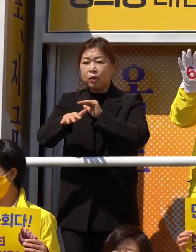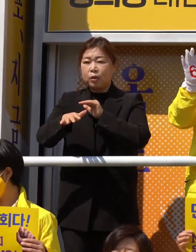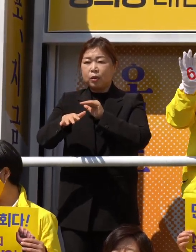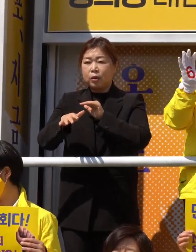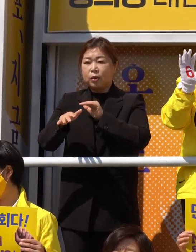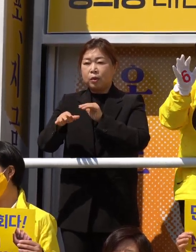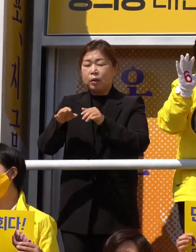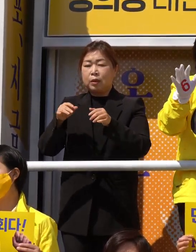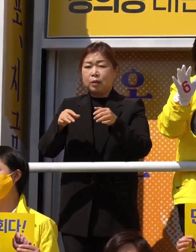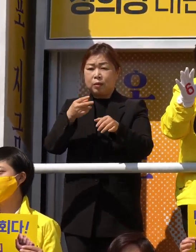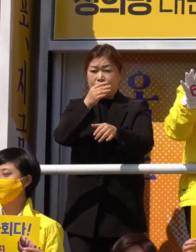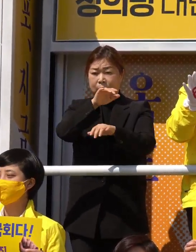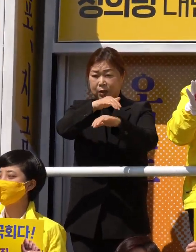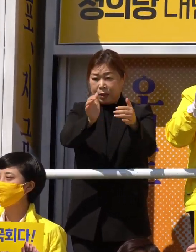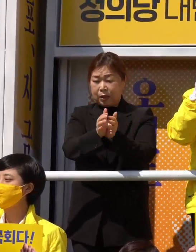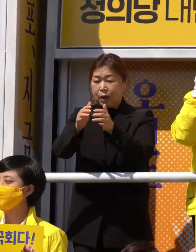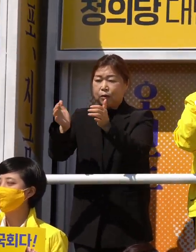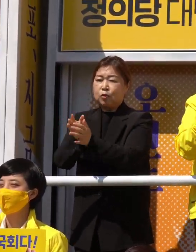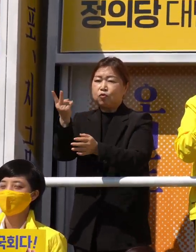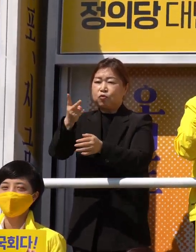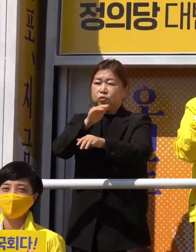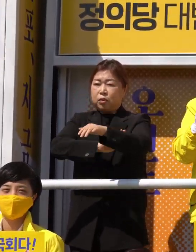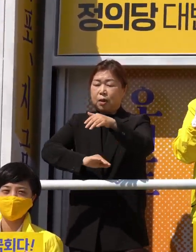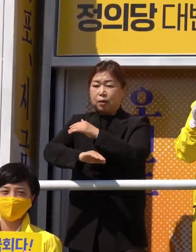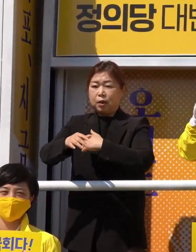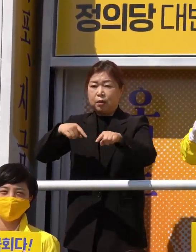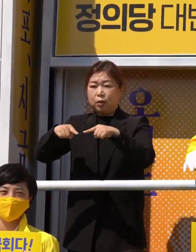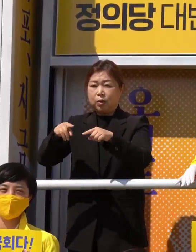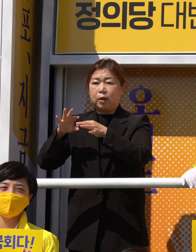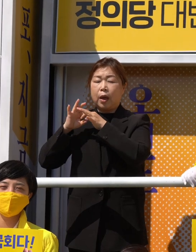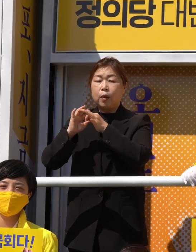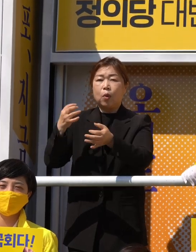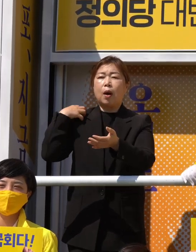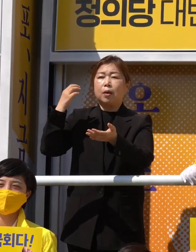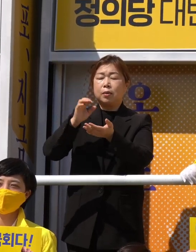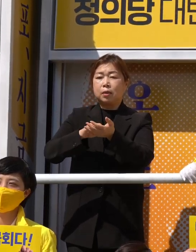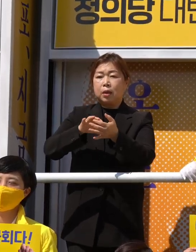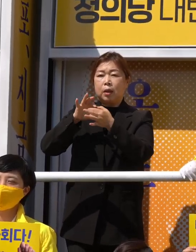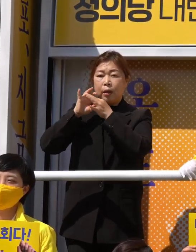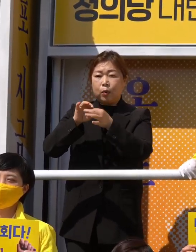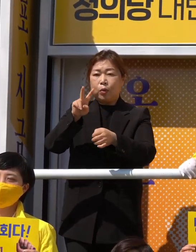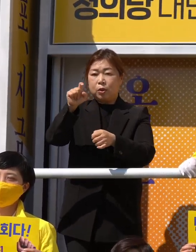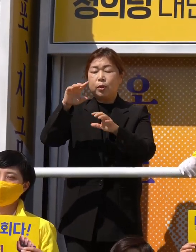공존관계에 있는 양당 정치가 21대 국회에도 계속된다면